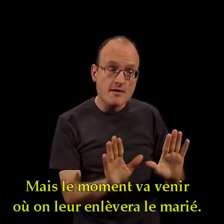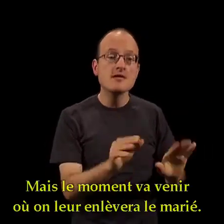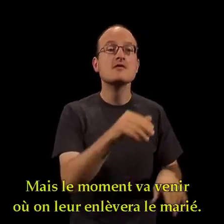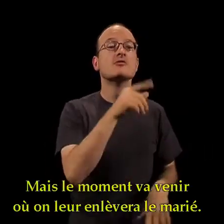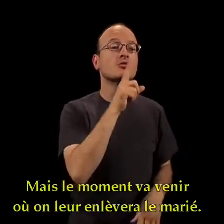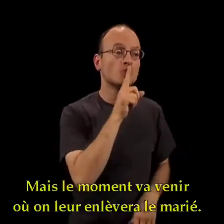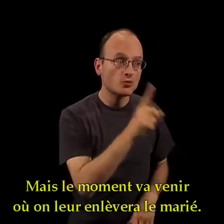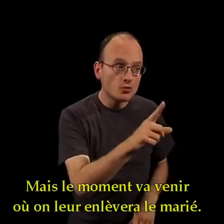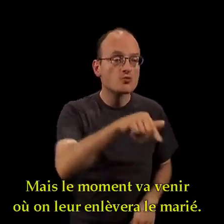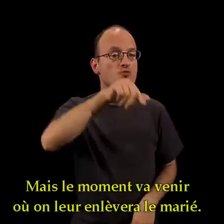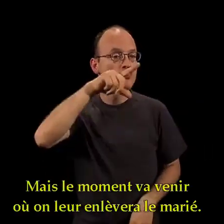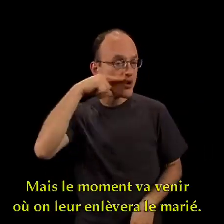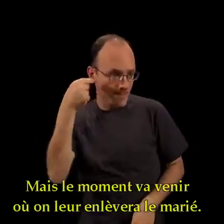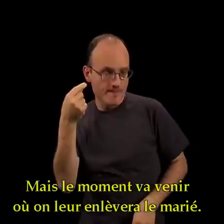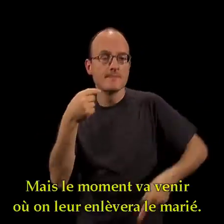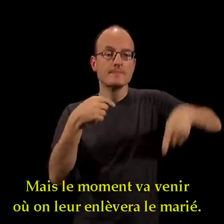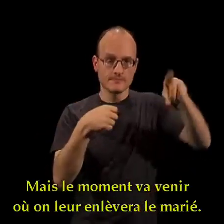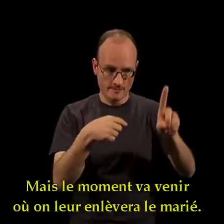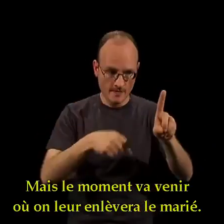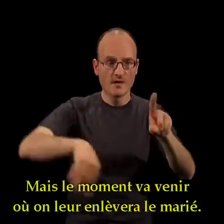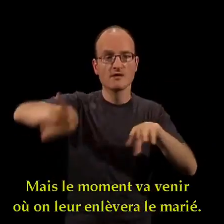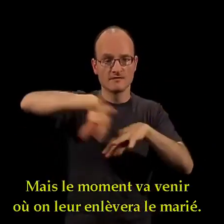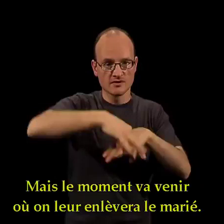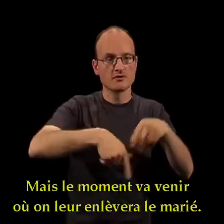Mais le moment va venir où on leur enlèvera le marié.